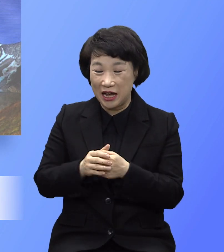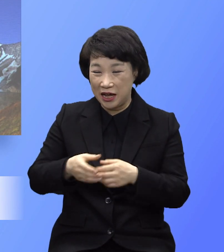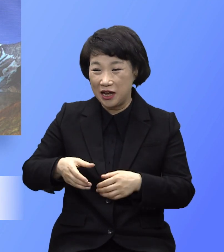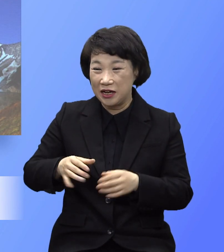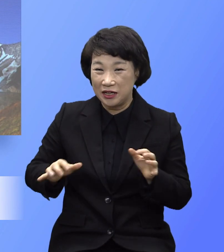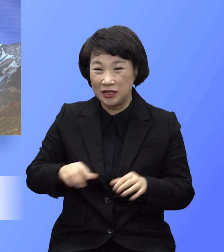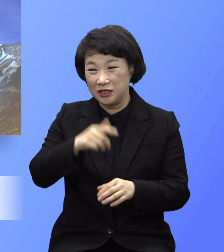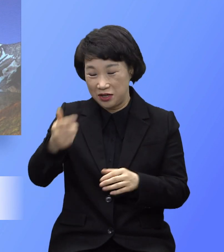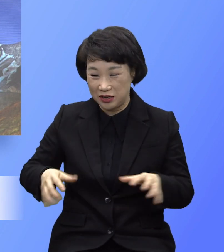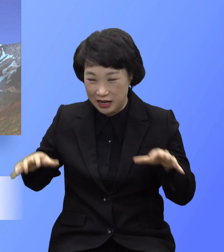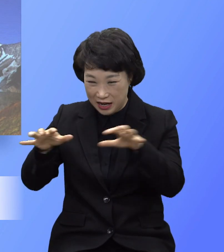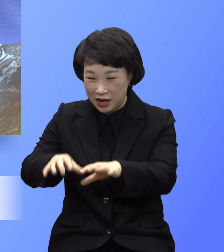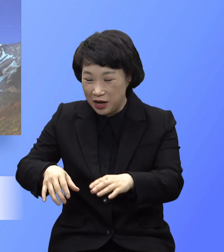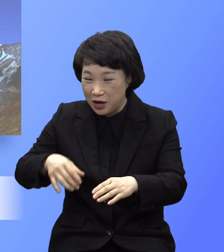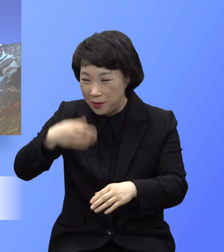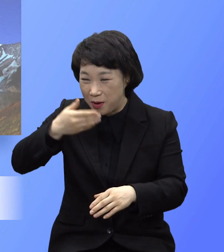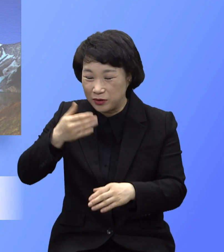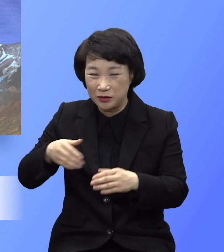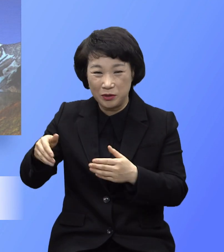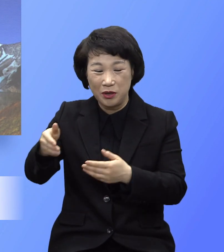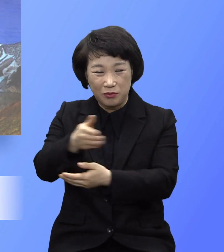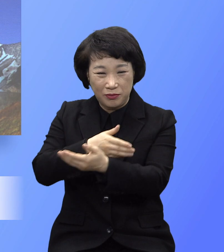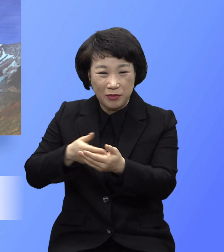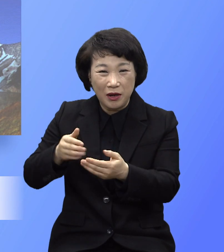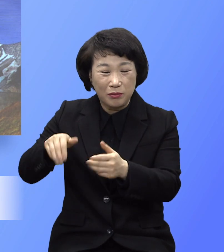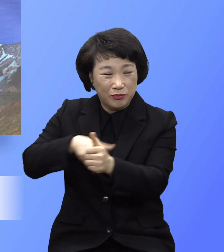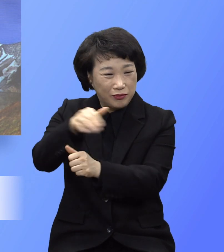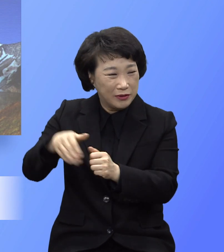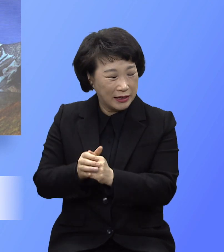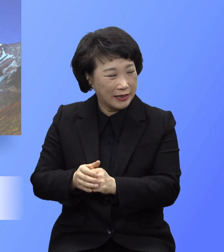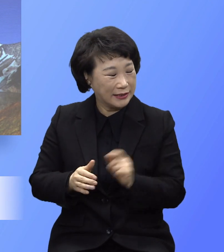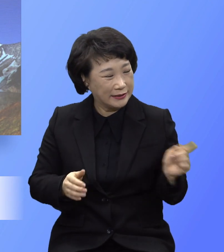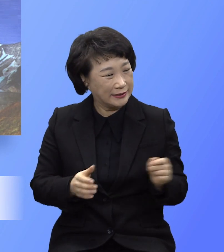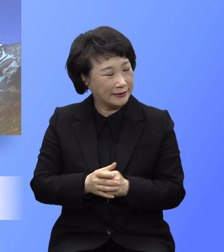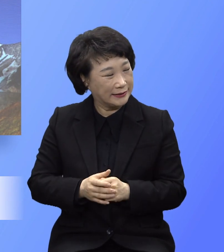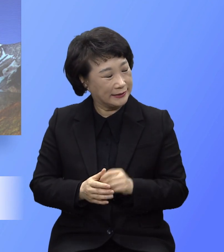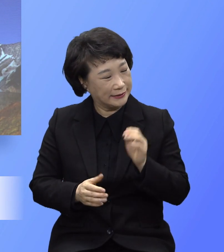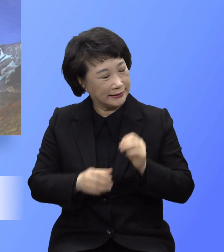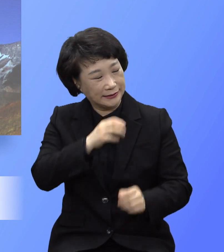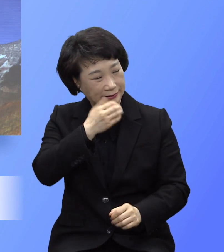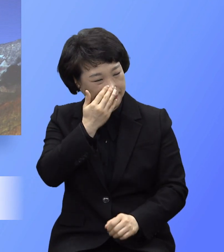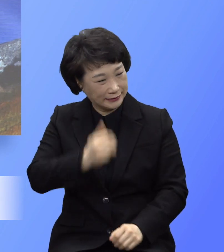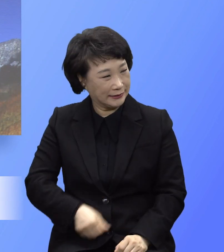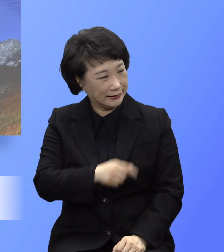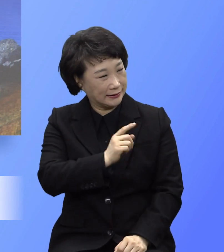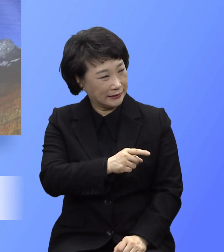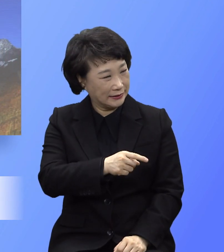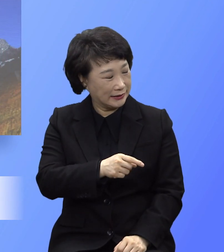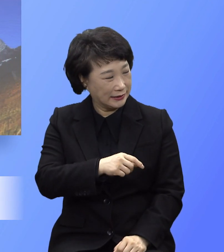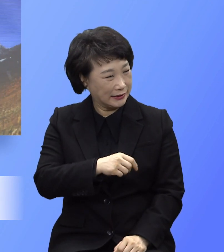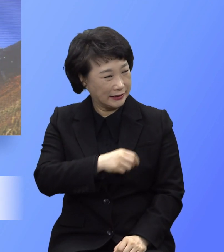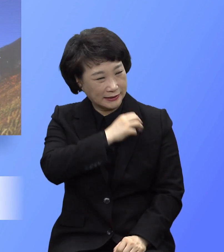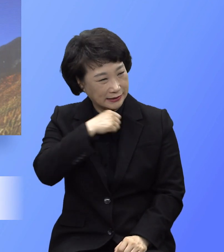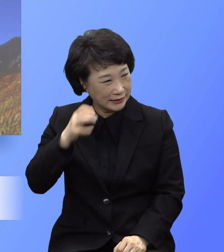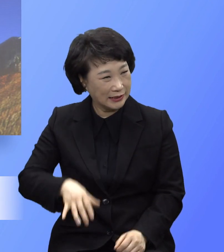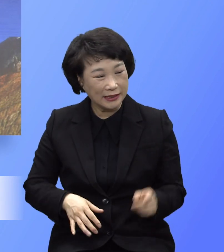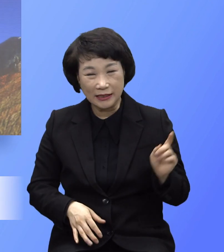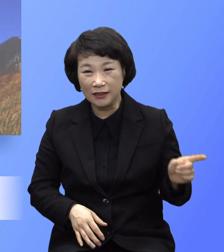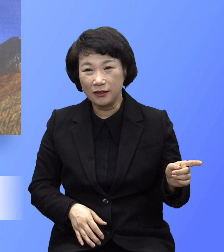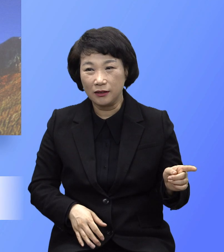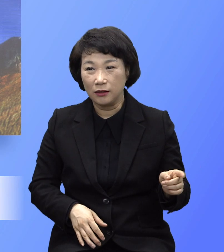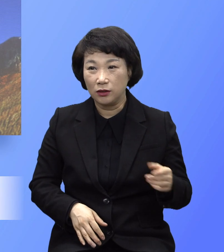망친다고 그렇게 말을 합니다. 가만히 이제 자기들끼리 하는 소리를 내 책상 앞에서 들어보면 그런 소리를